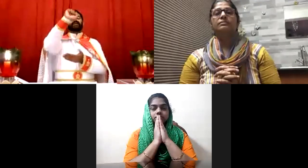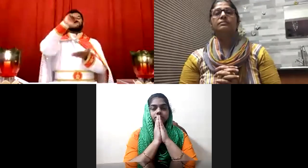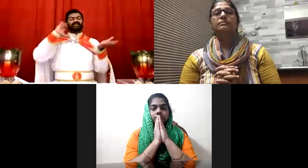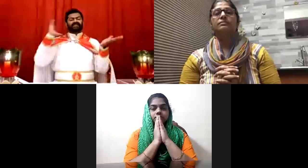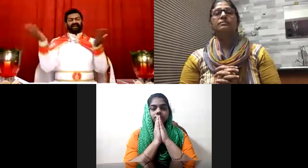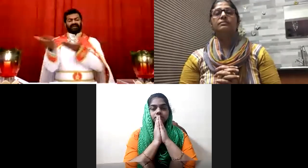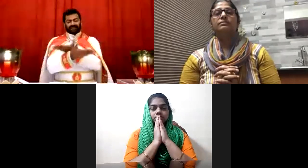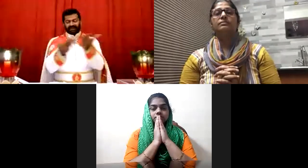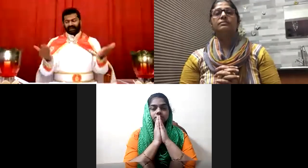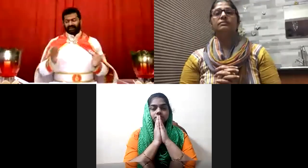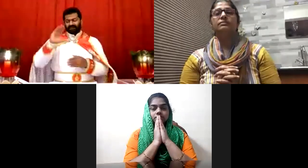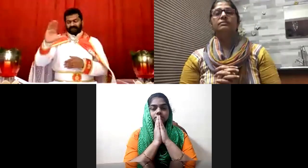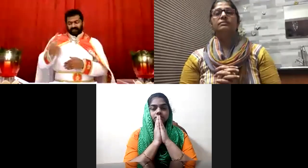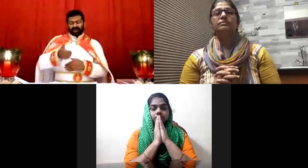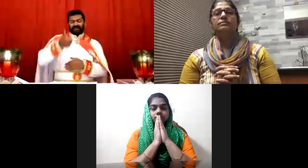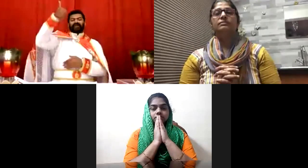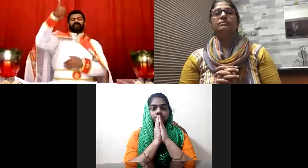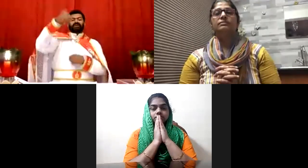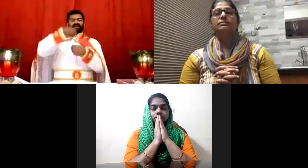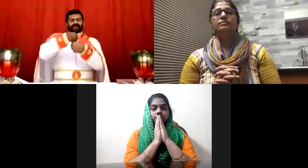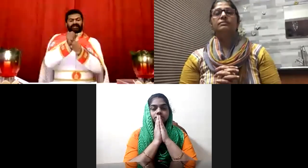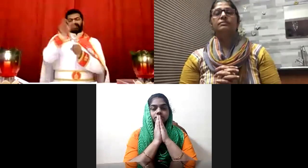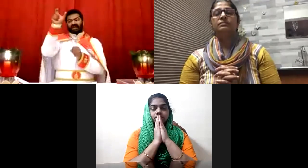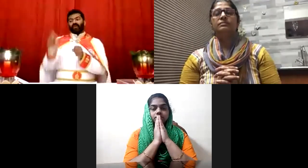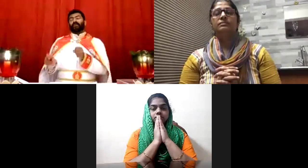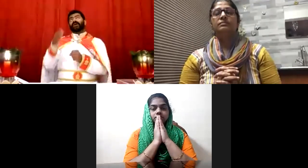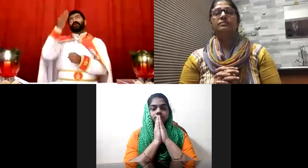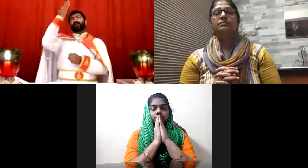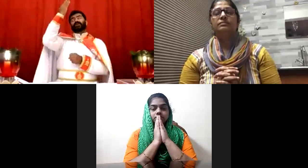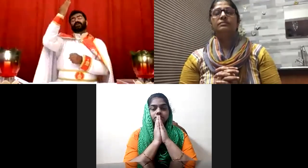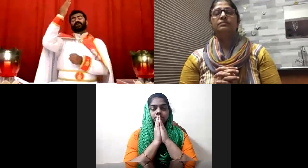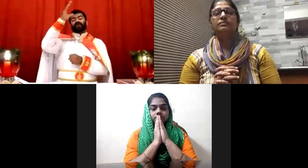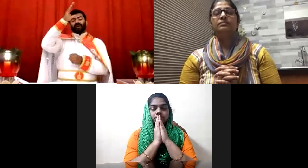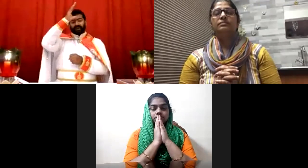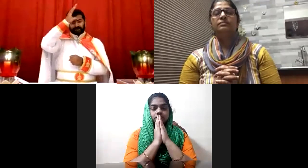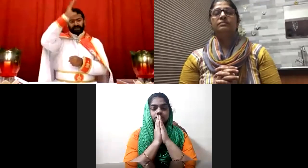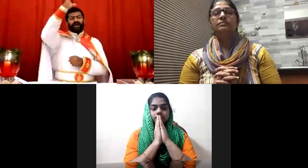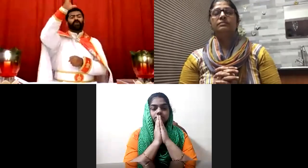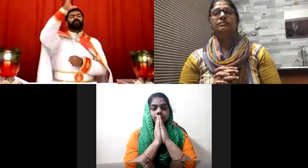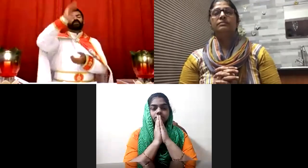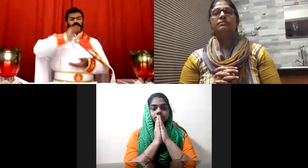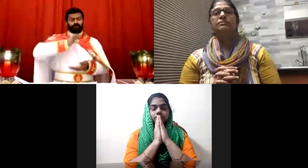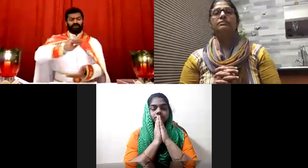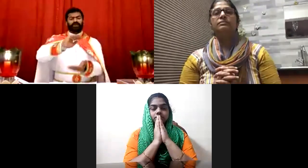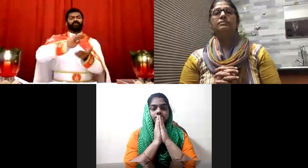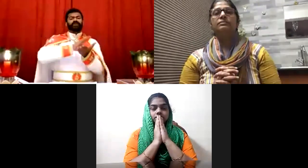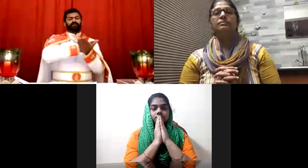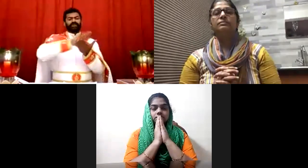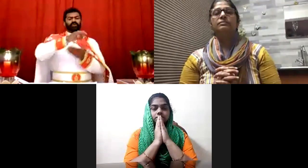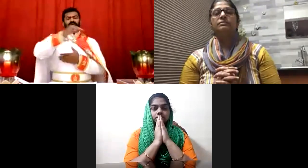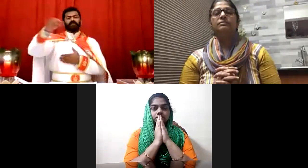അങ്ങ് സകലത്തിന്റെയും നാഥനും സൃഷ്ടാവുമാകുന്നു. പിതാവും